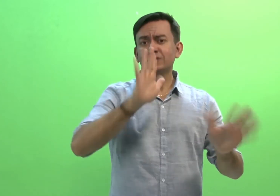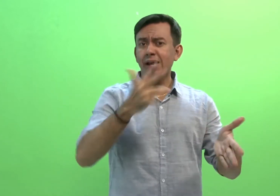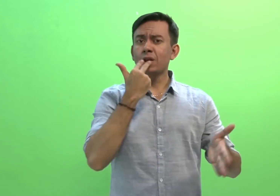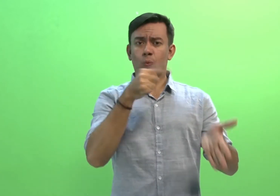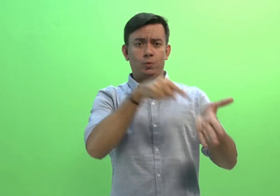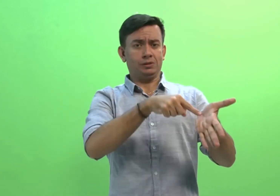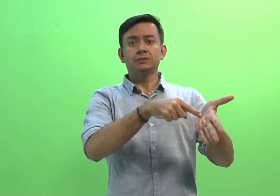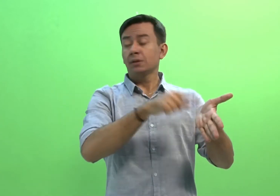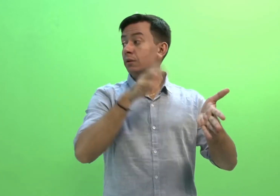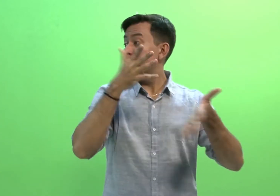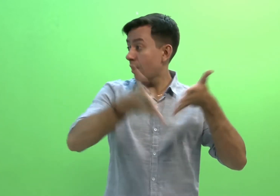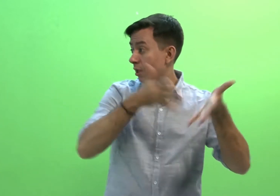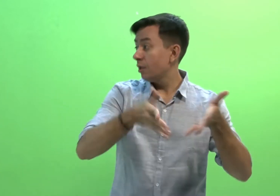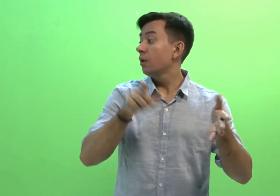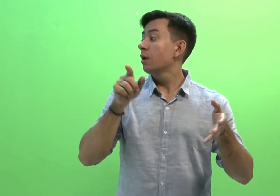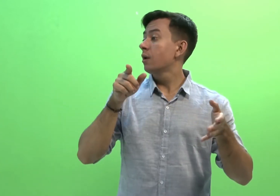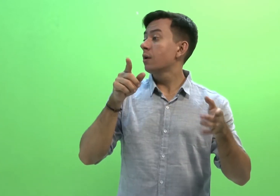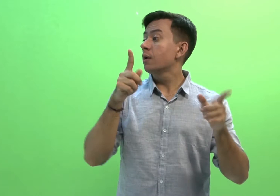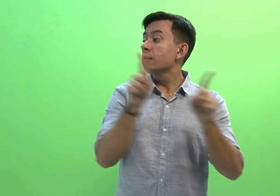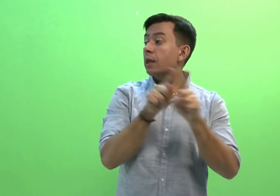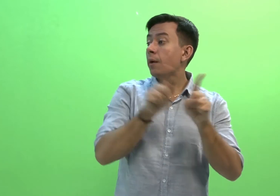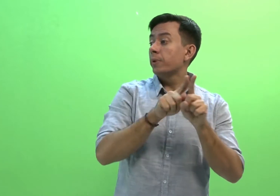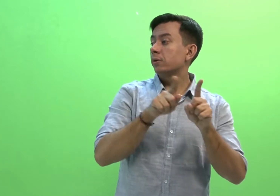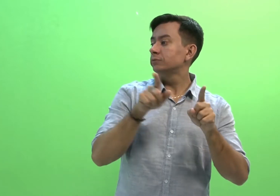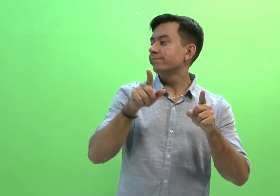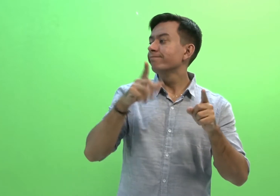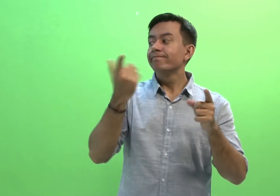língua que também consegue se desenvolver.